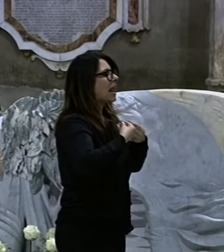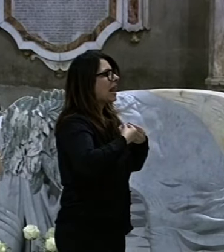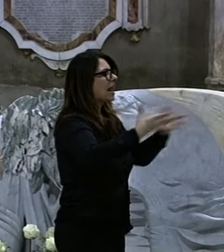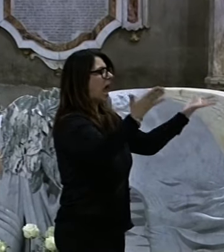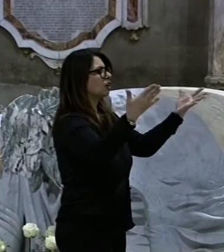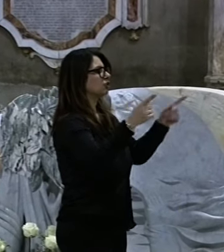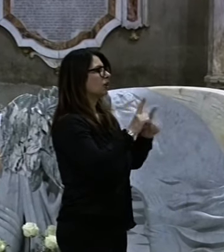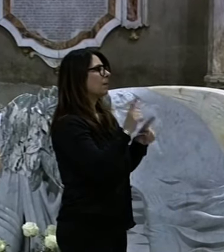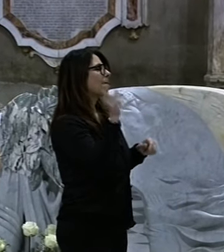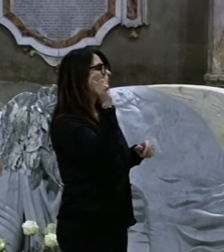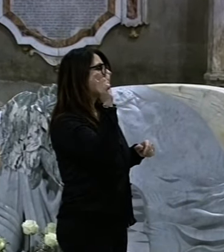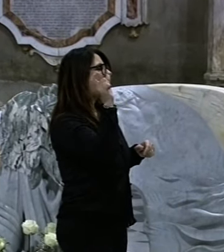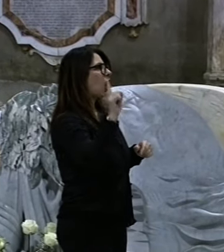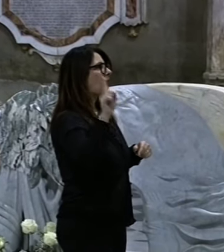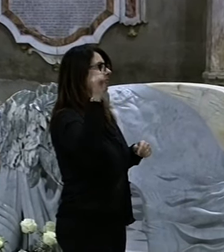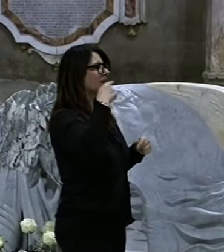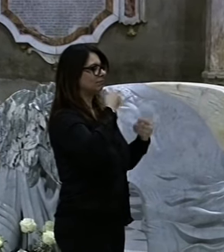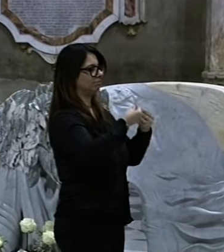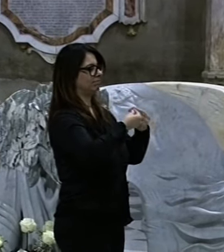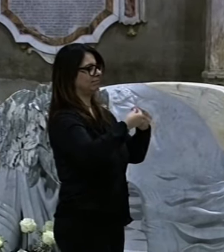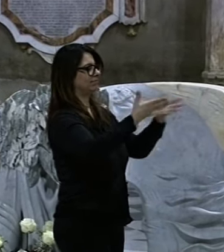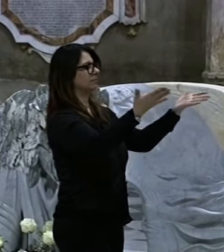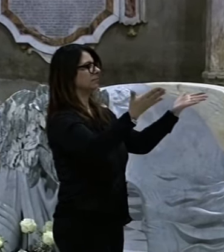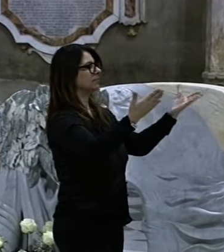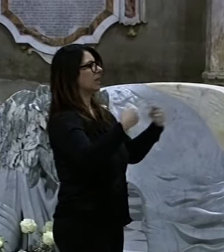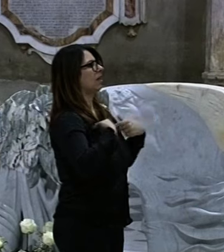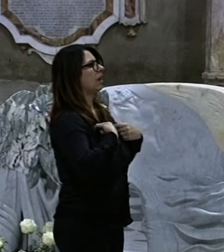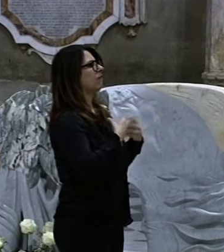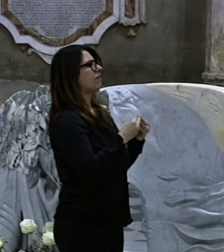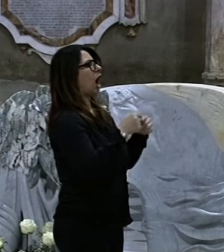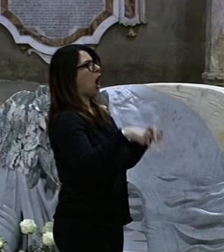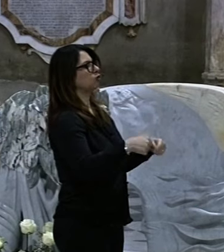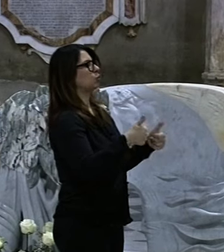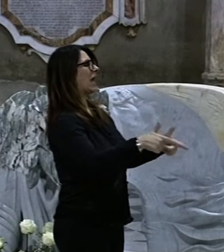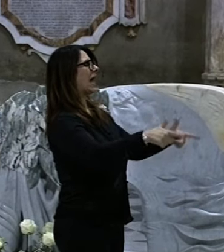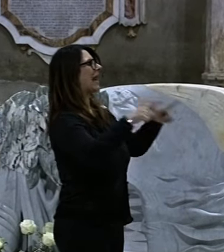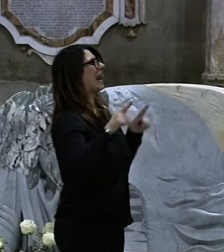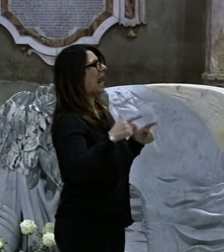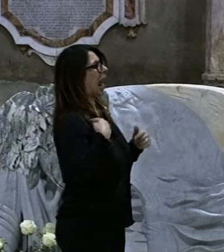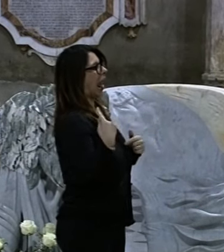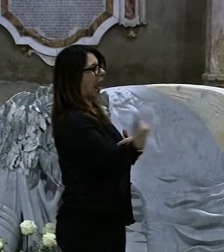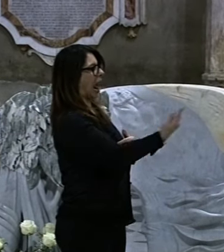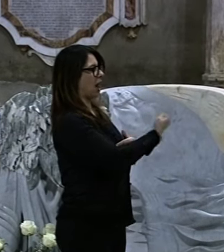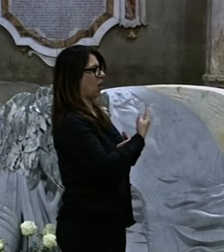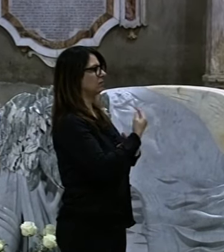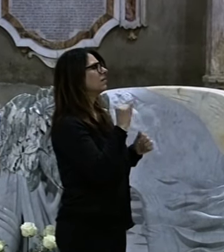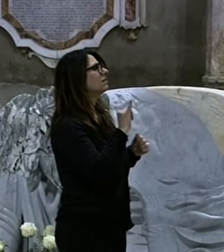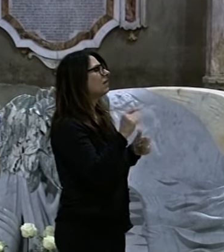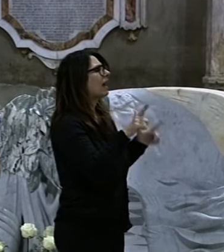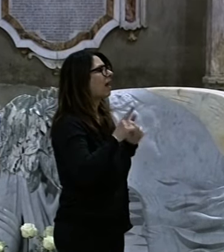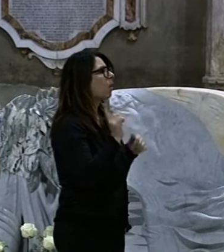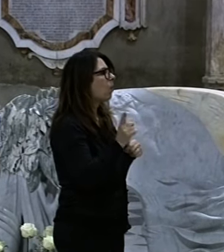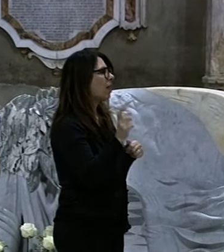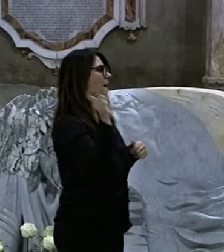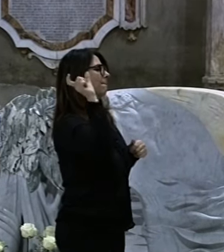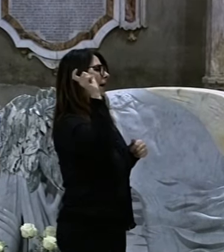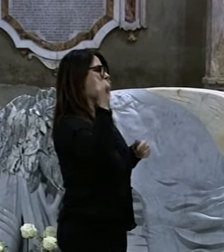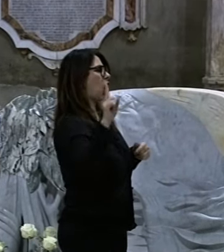se oggi ci dicessimo, ci facciamo un regalo, ed è la parola del Signore, è la